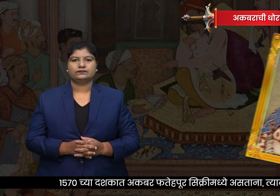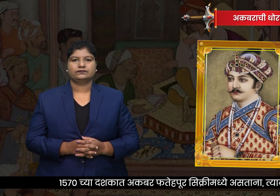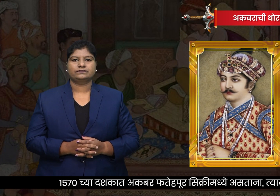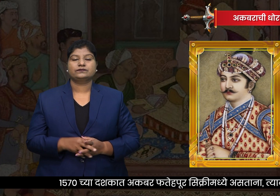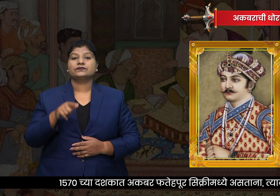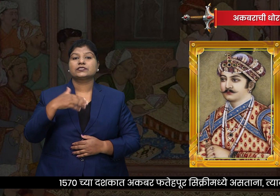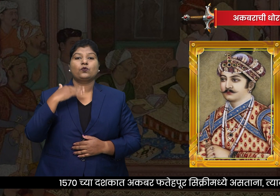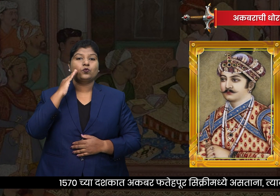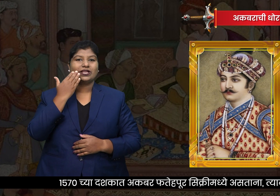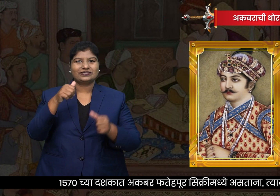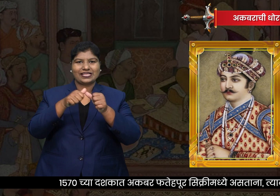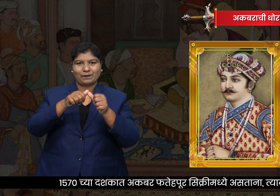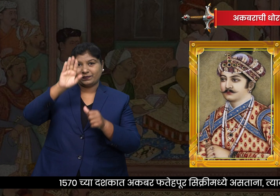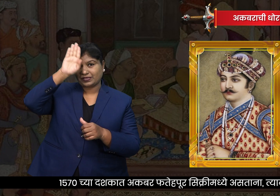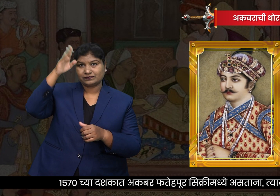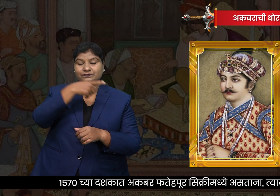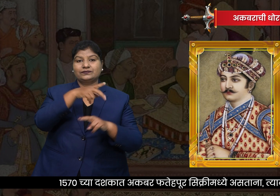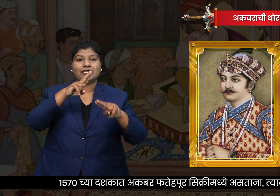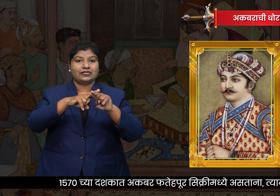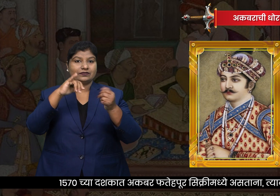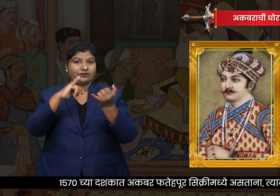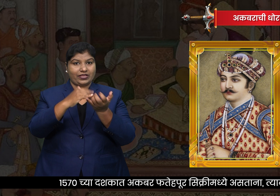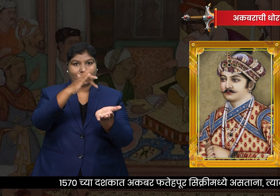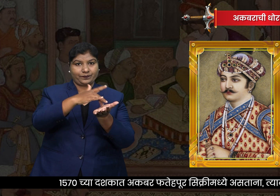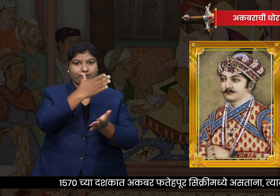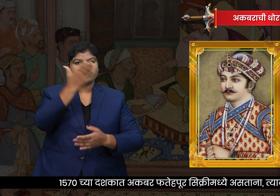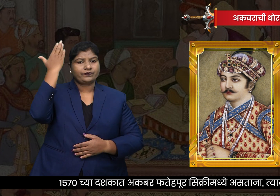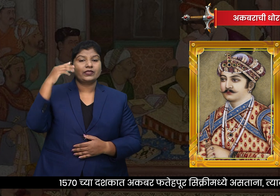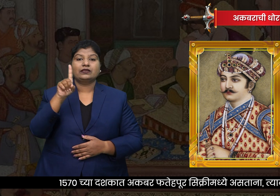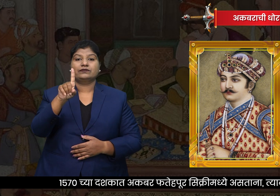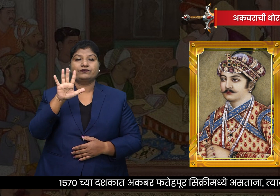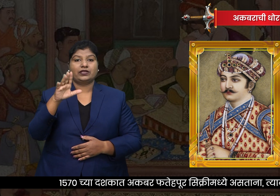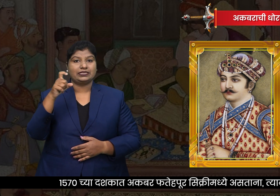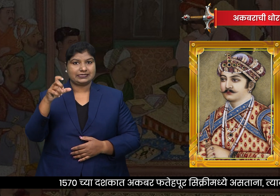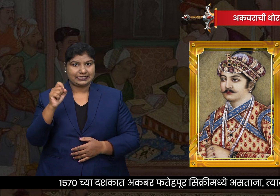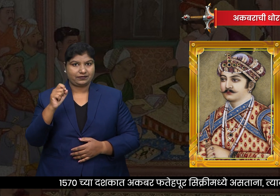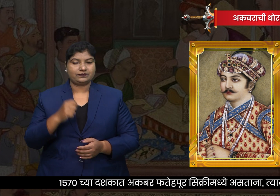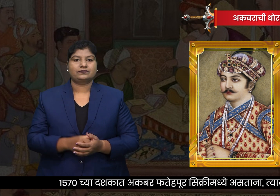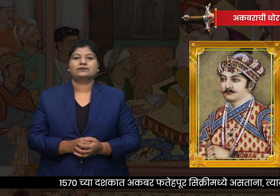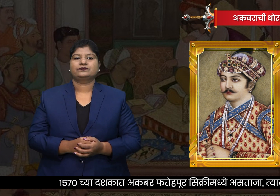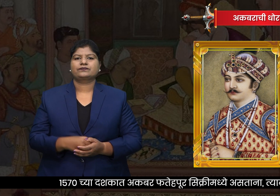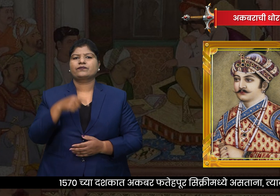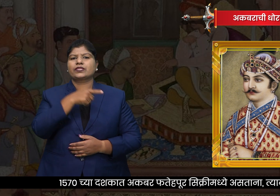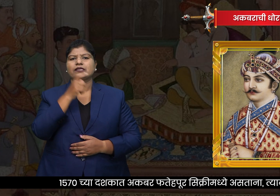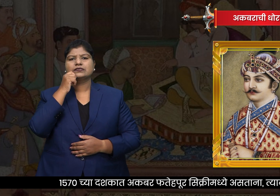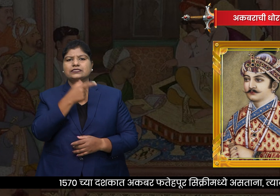स 1570च्या दशकात अकबर फतेहपूर सिक्रीमध्ये असताना त्यांनी मुस्लिम